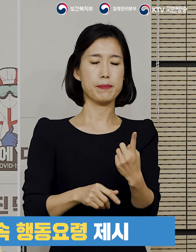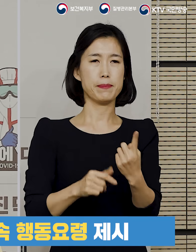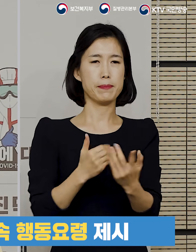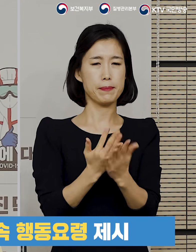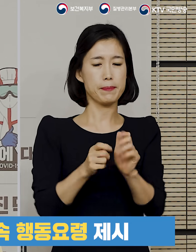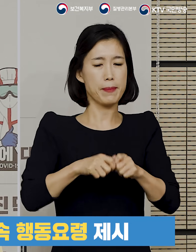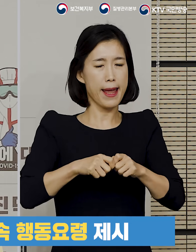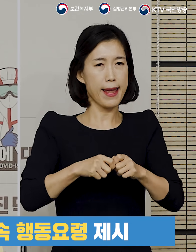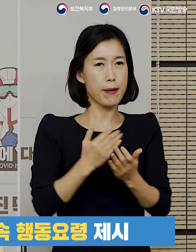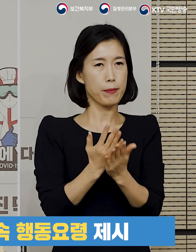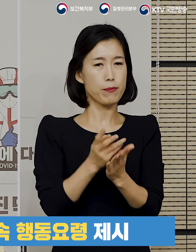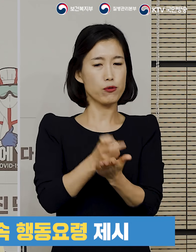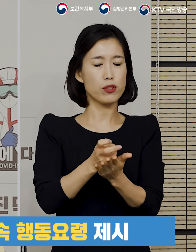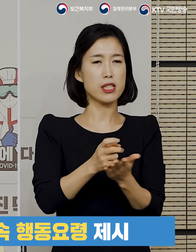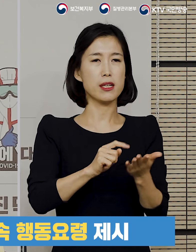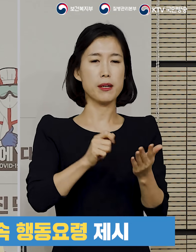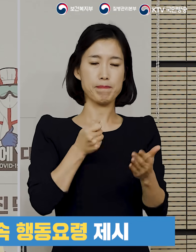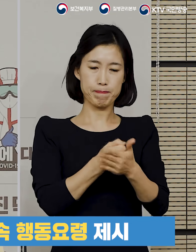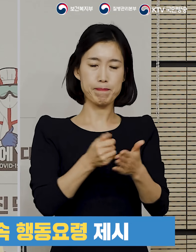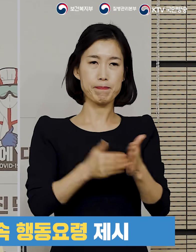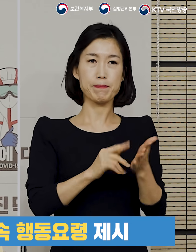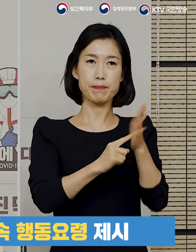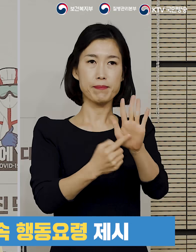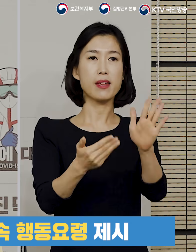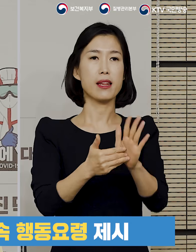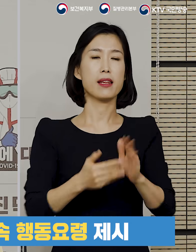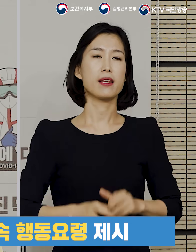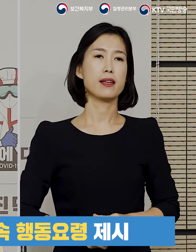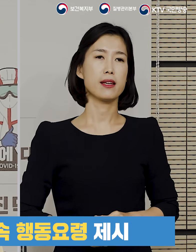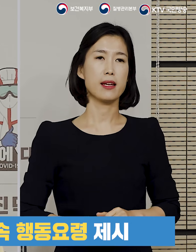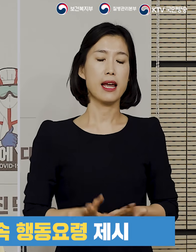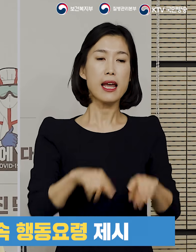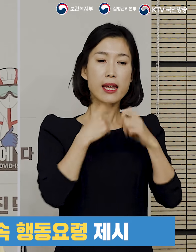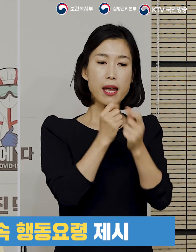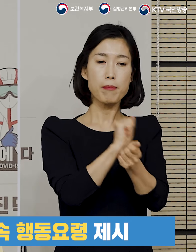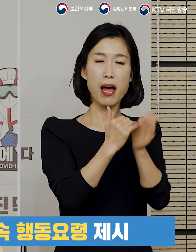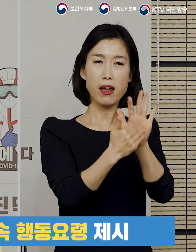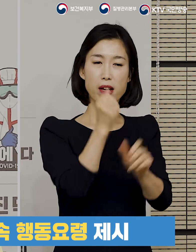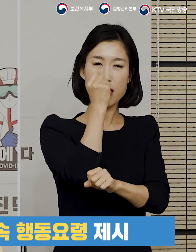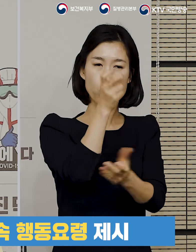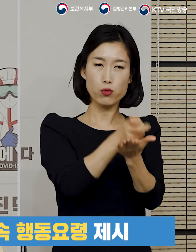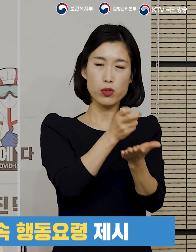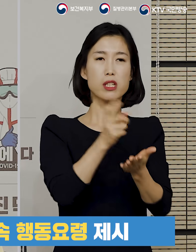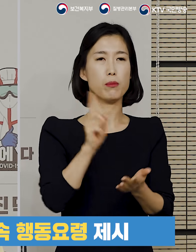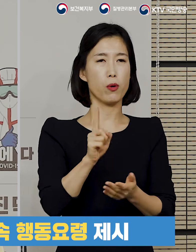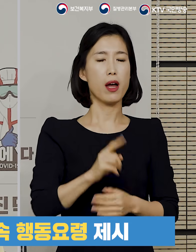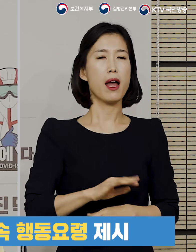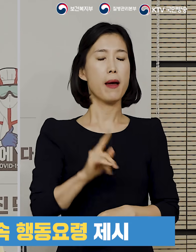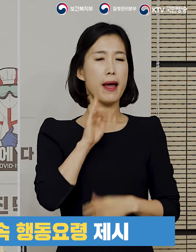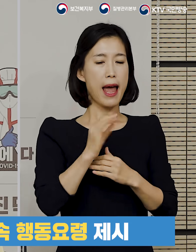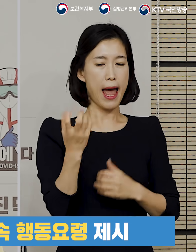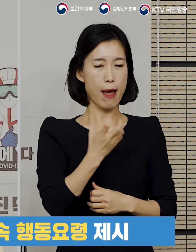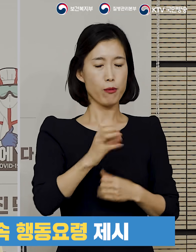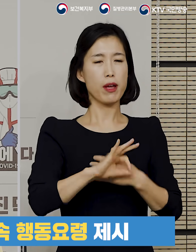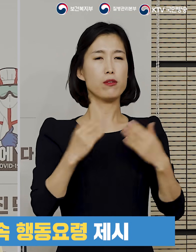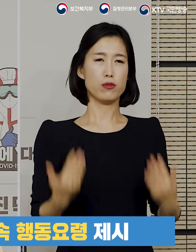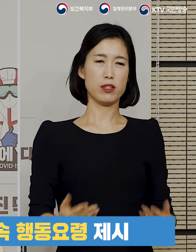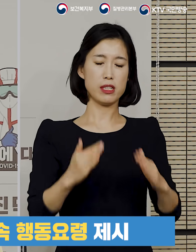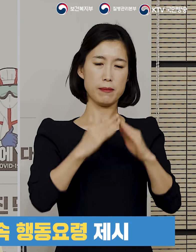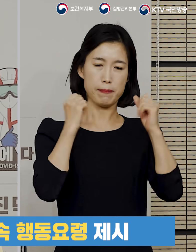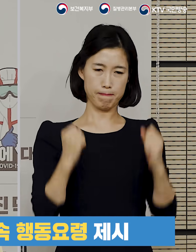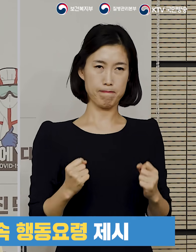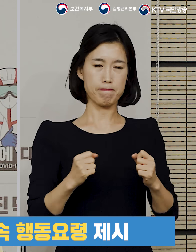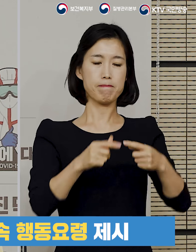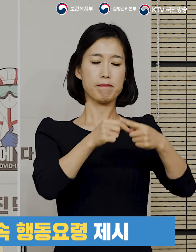31개 유형별 세부 지침을 확정한 바 있습니다. 개인 방역의 기본 수칙은 아프면 3,